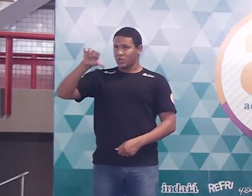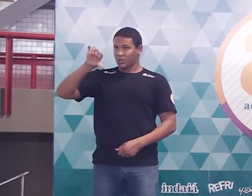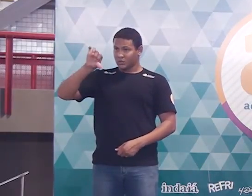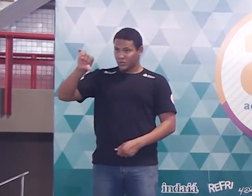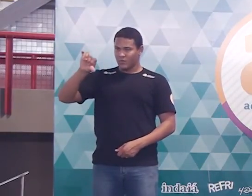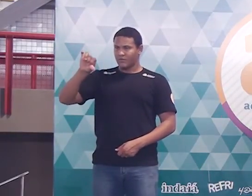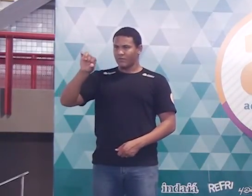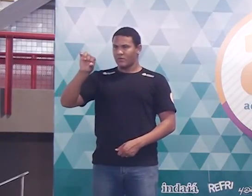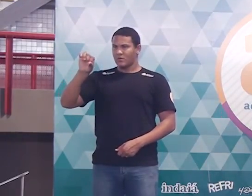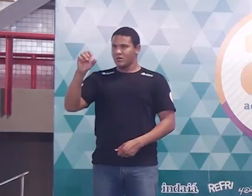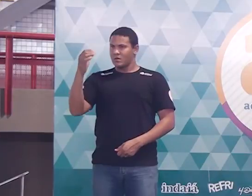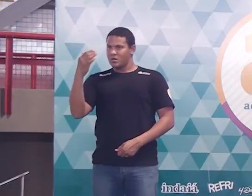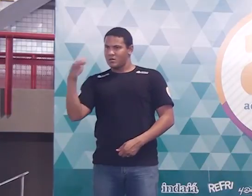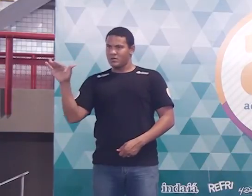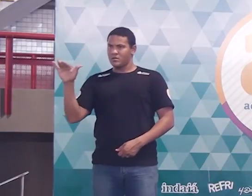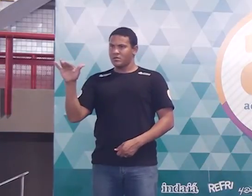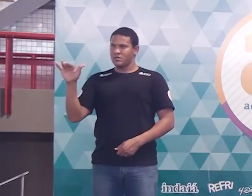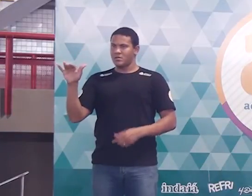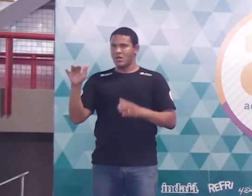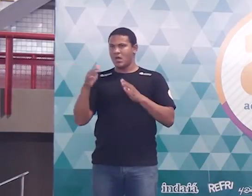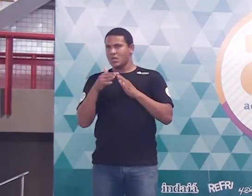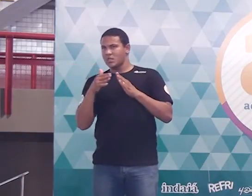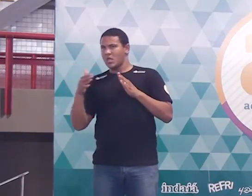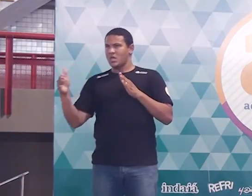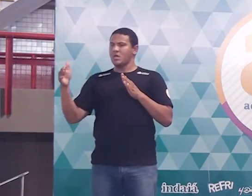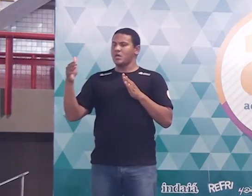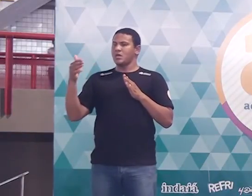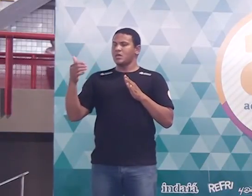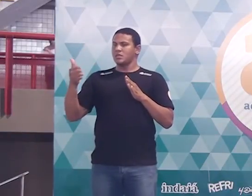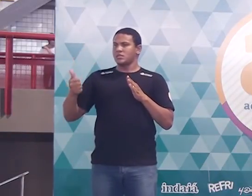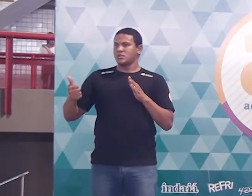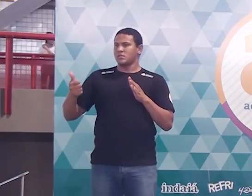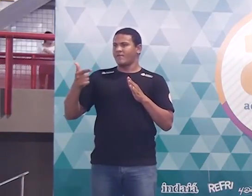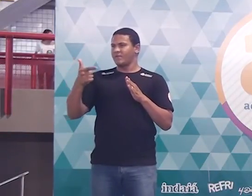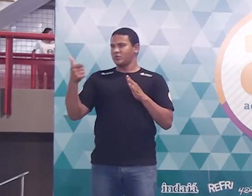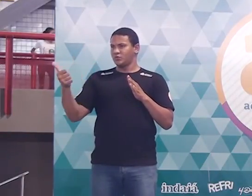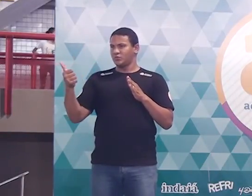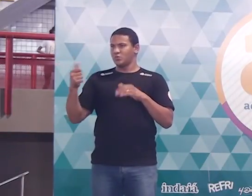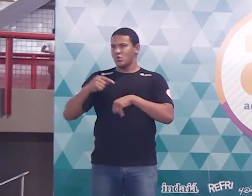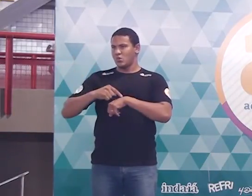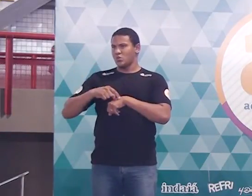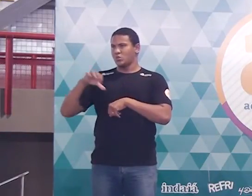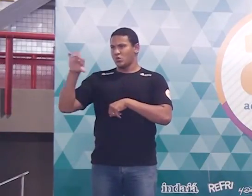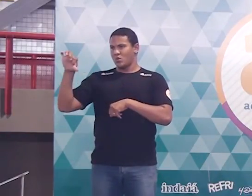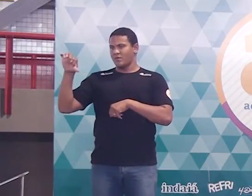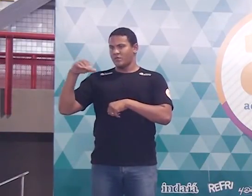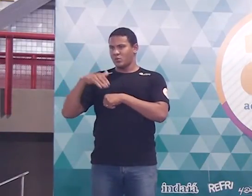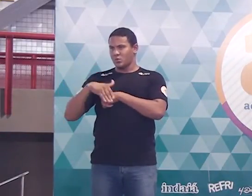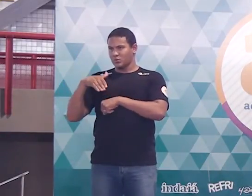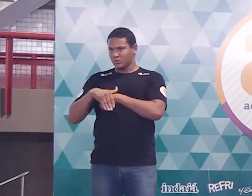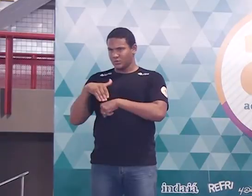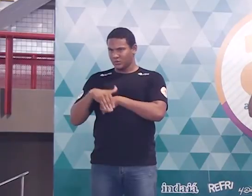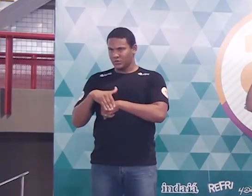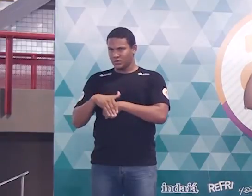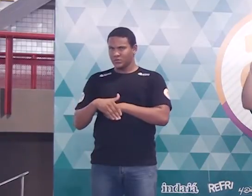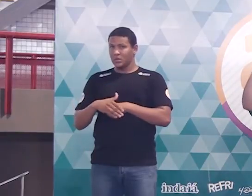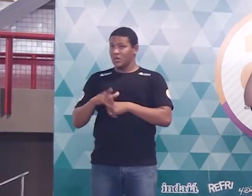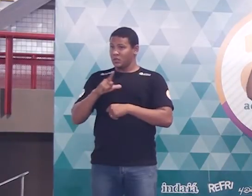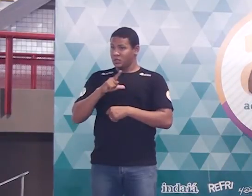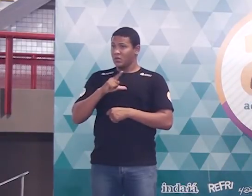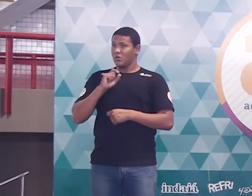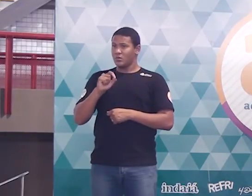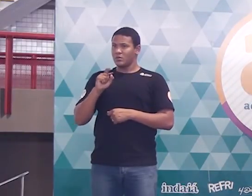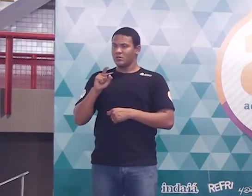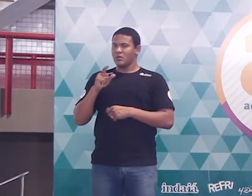19h30 às 21h, nós temos um aulão ao vivo pelo Facebook, certo? Nesse